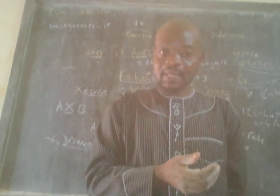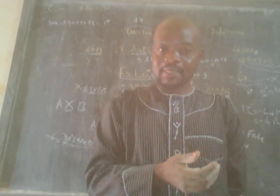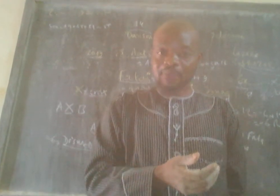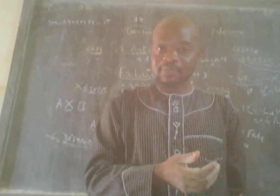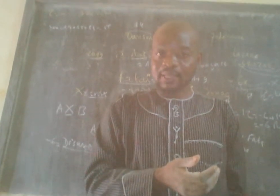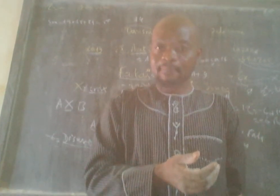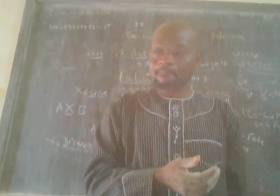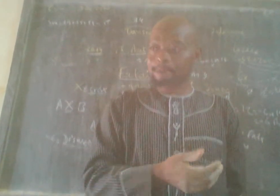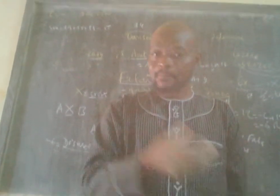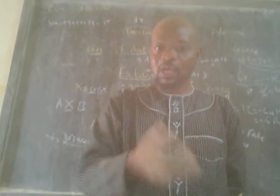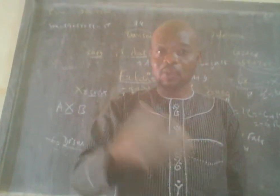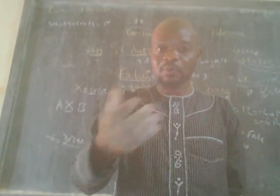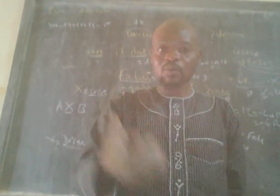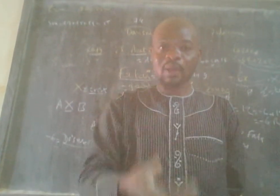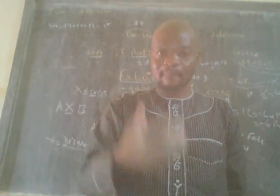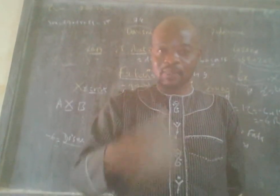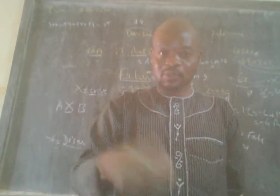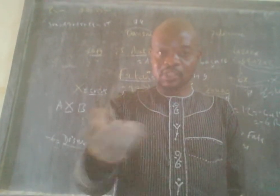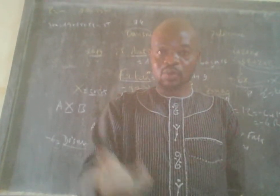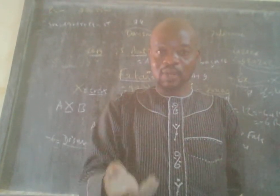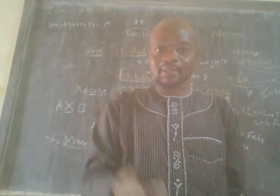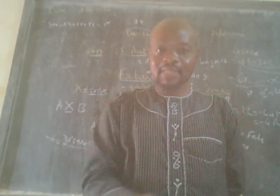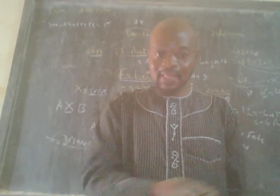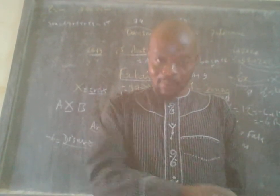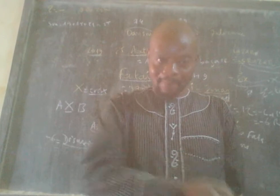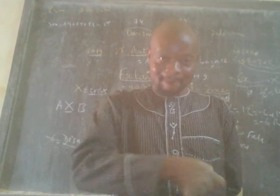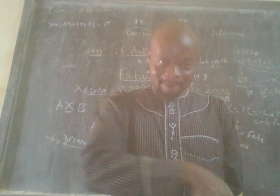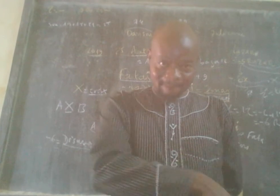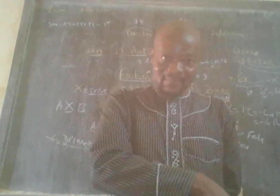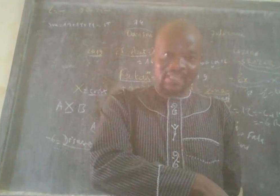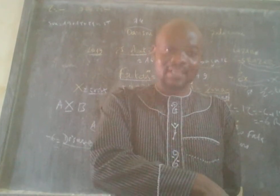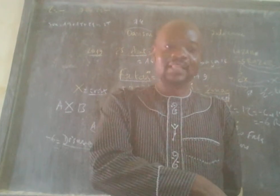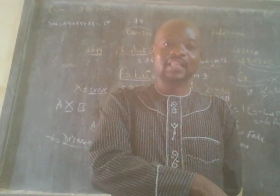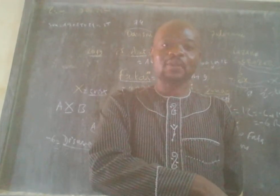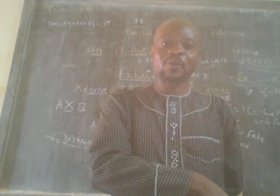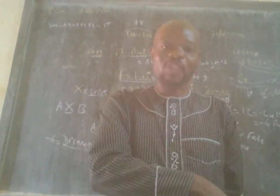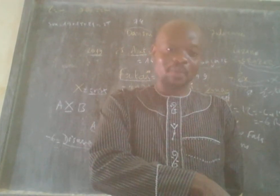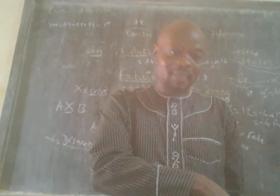C'est comme ça. On a trouvé quoi? Ce gecko là, c'était quoi? C'est qu'il était dans le pied.